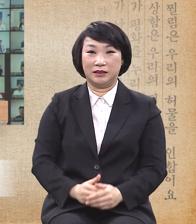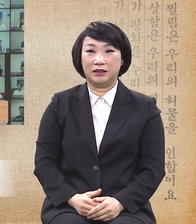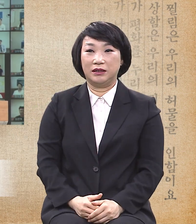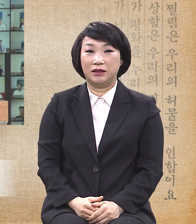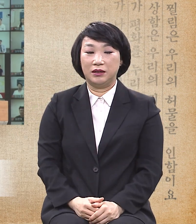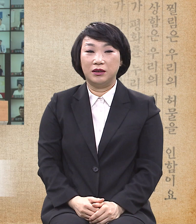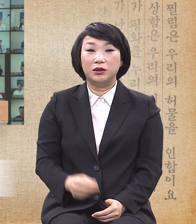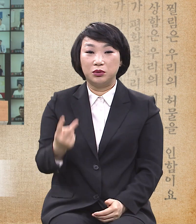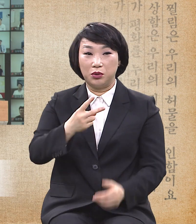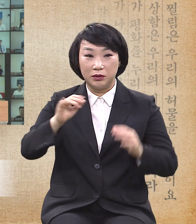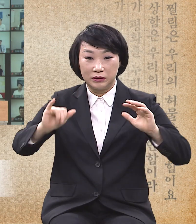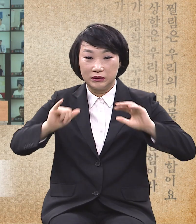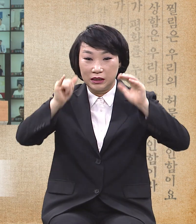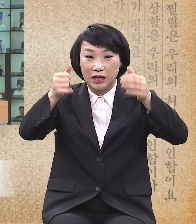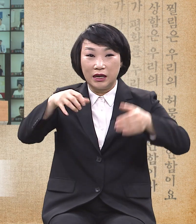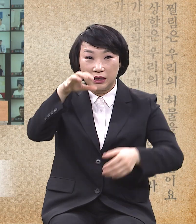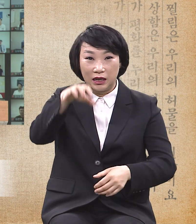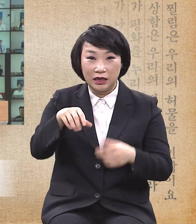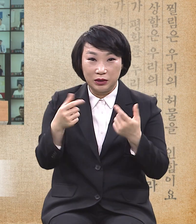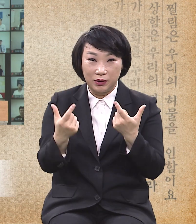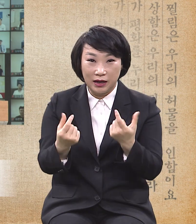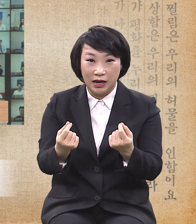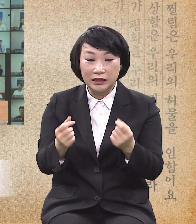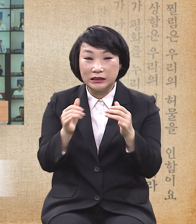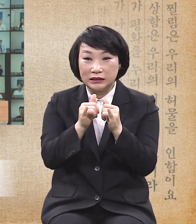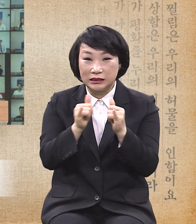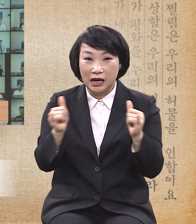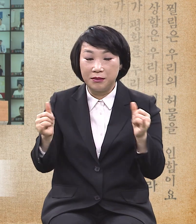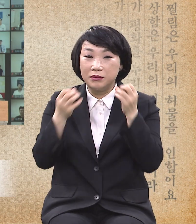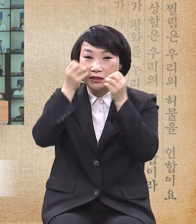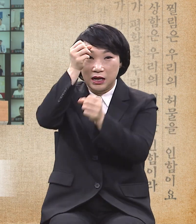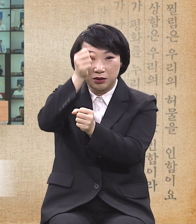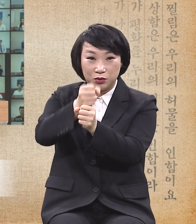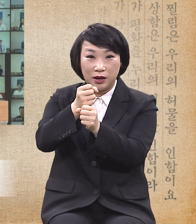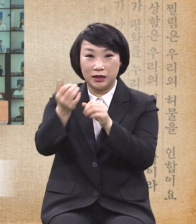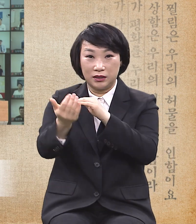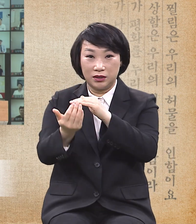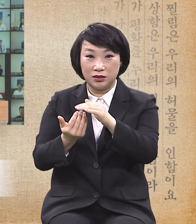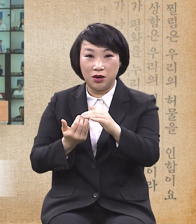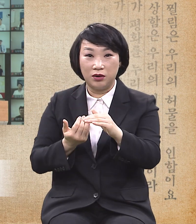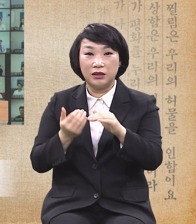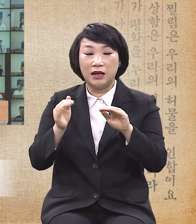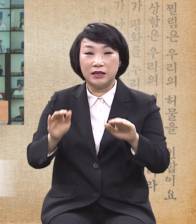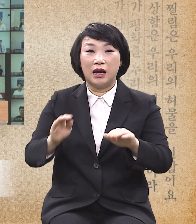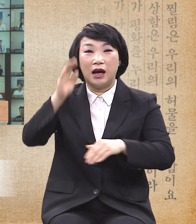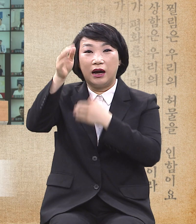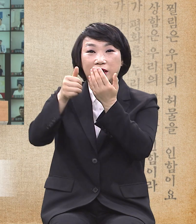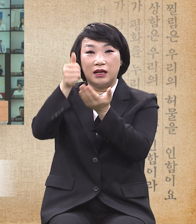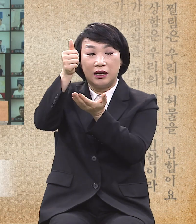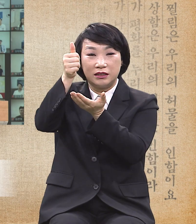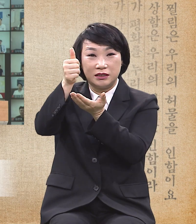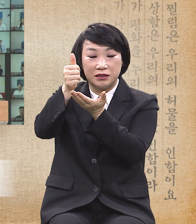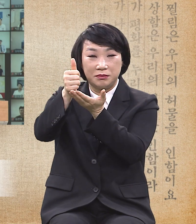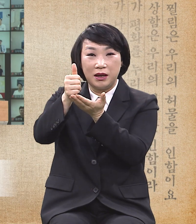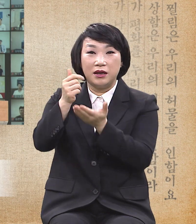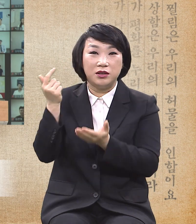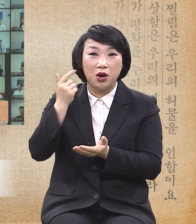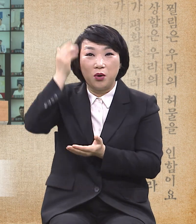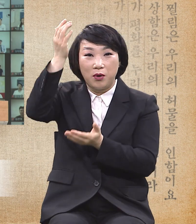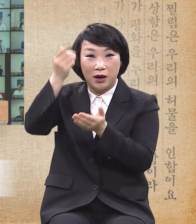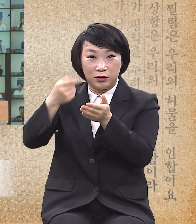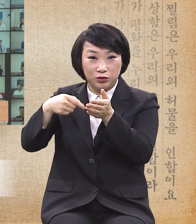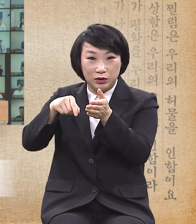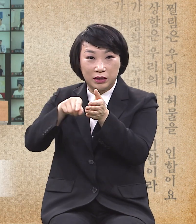이 세상에 이와 같은 사람을 창조하기 전에 하나님의 영광을